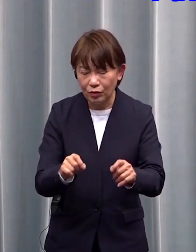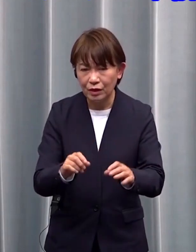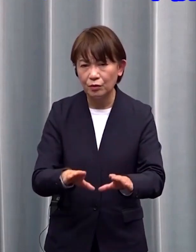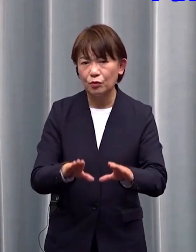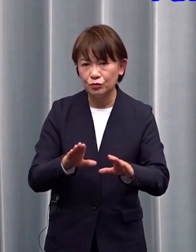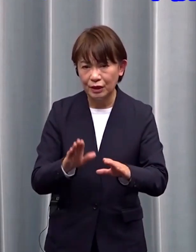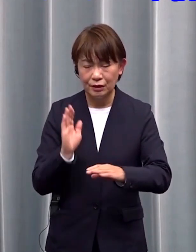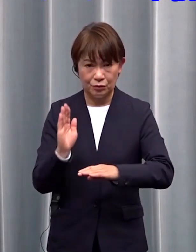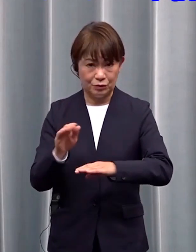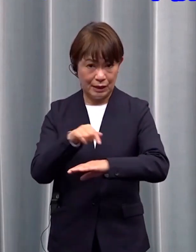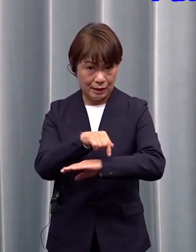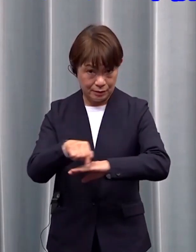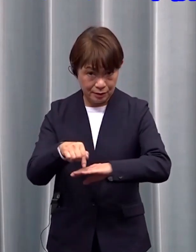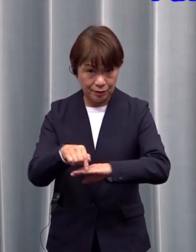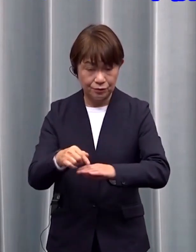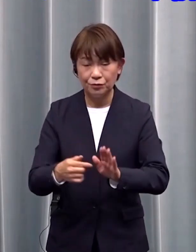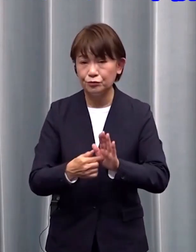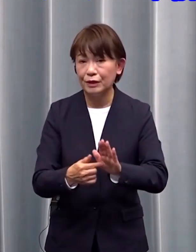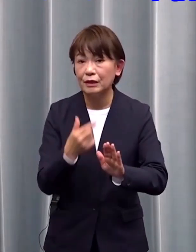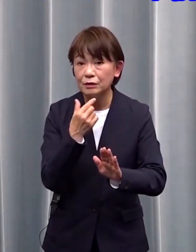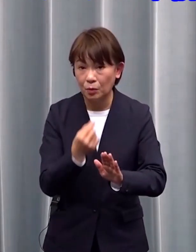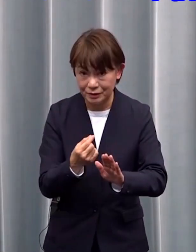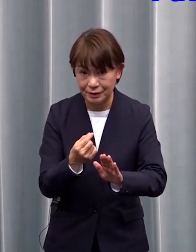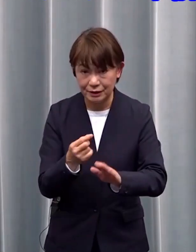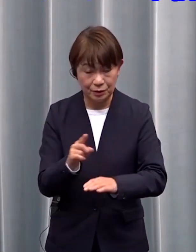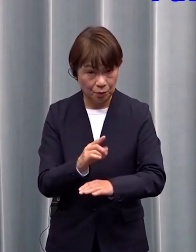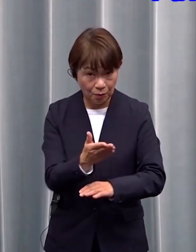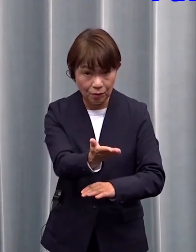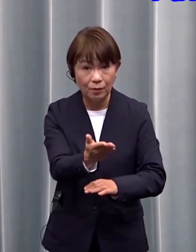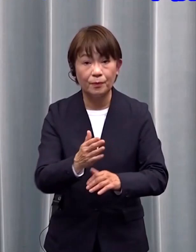ち出してほしいなと思うんですが、その点いかがですか。 はい、